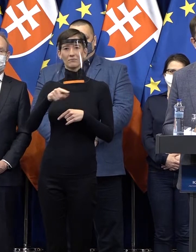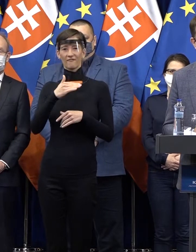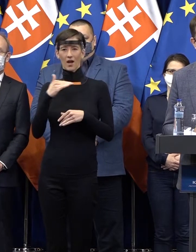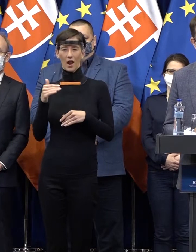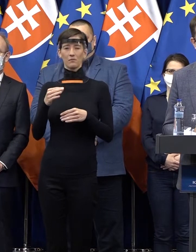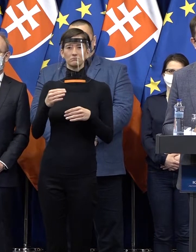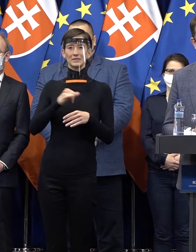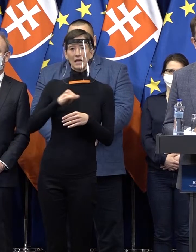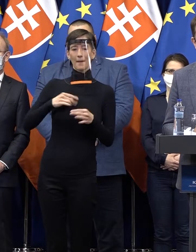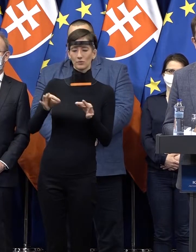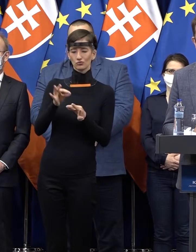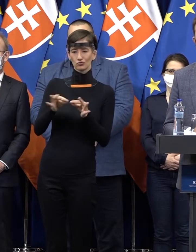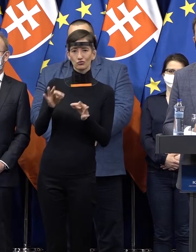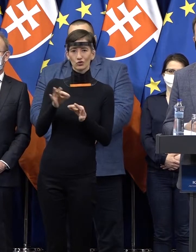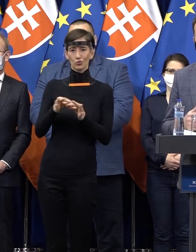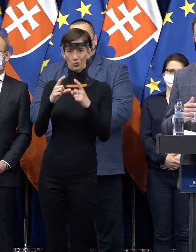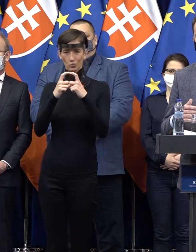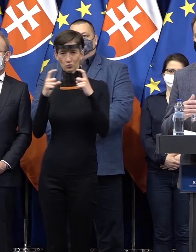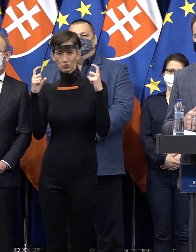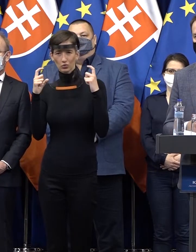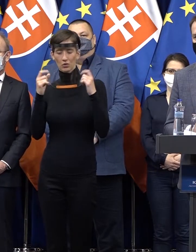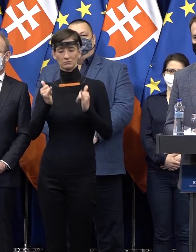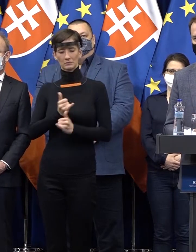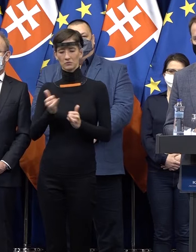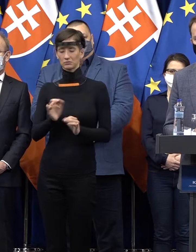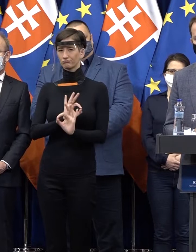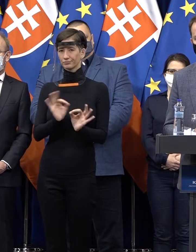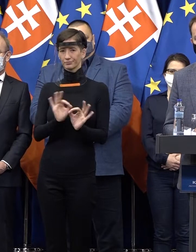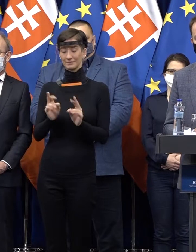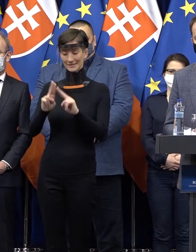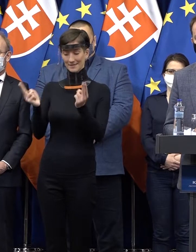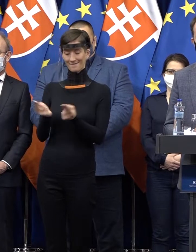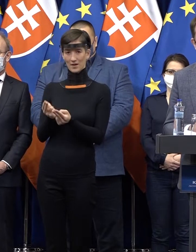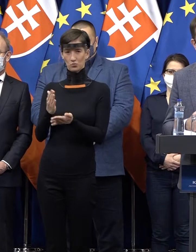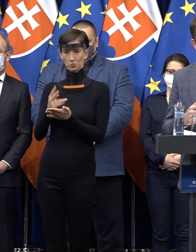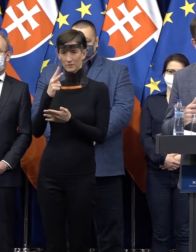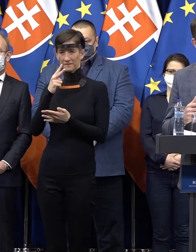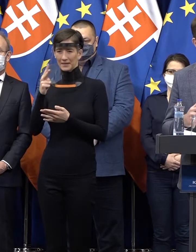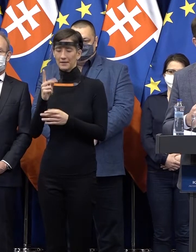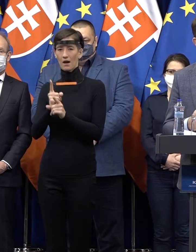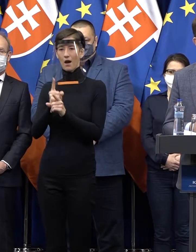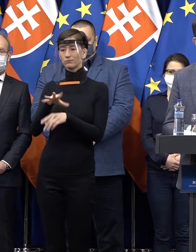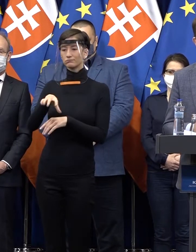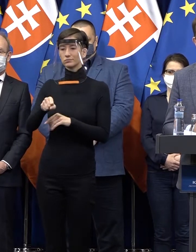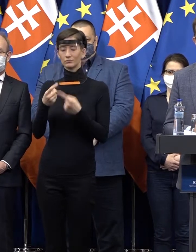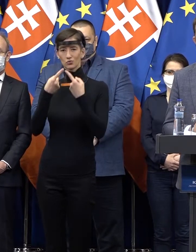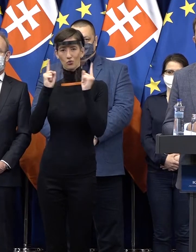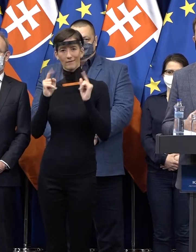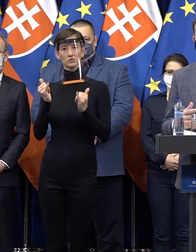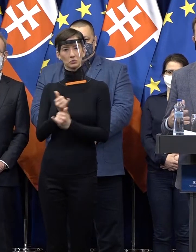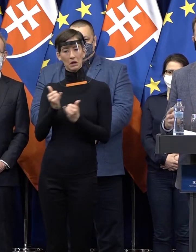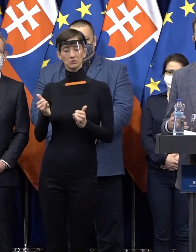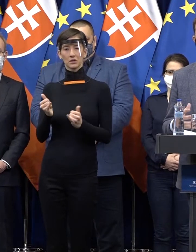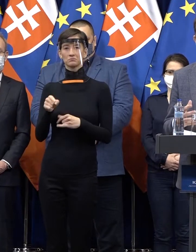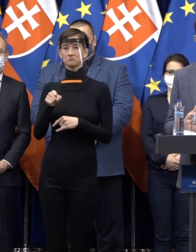ich k dispozícii, nás doviedol na absolútnu špičku na svete. Dnes sme jedni naozaj z najlepších na svete